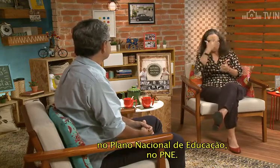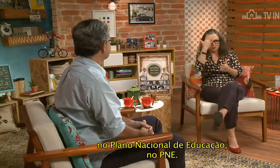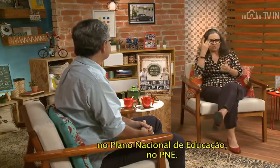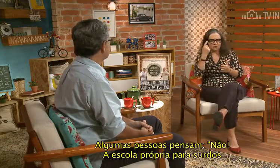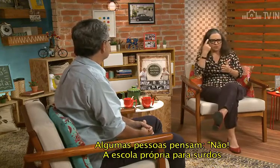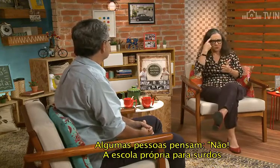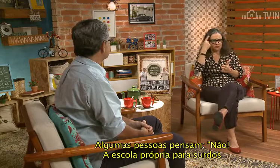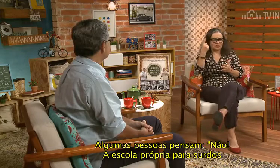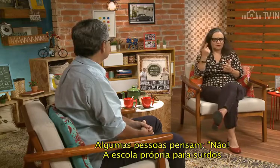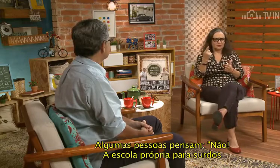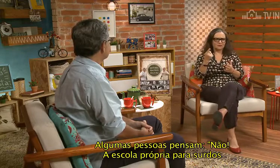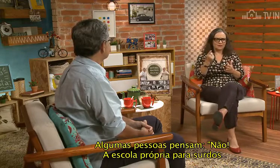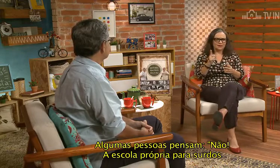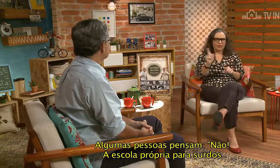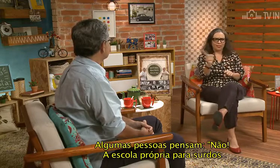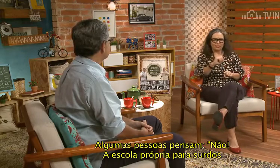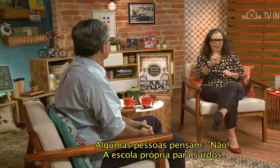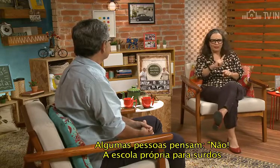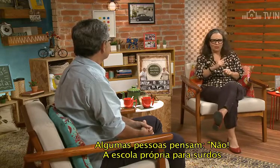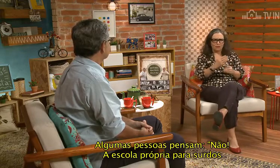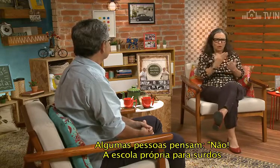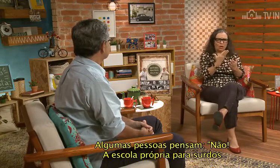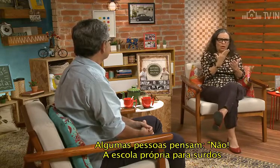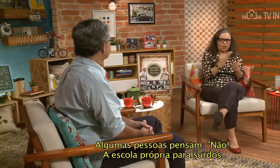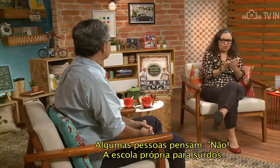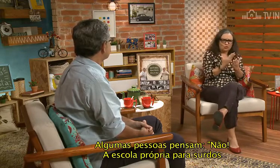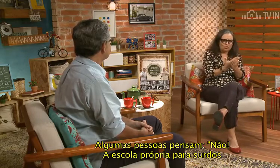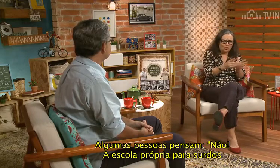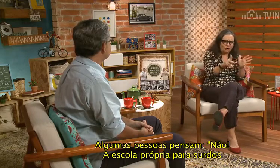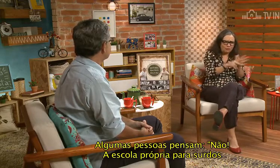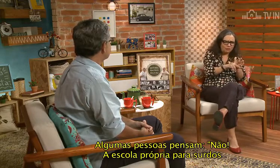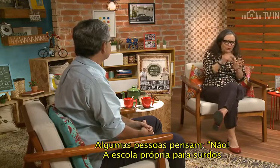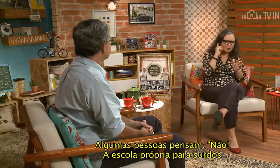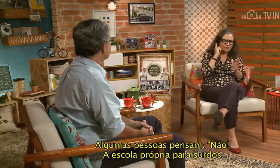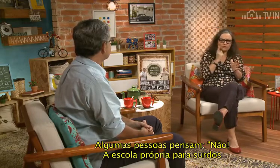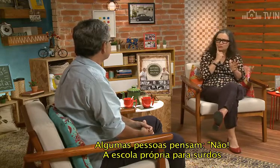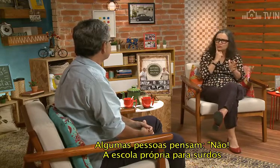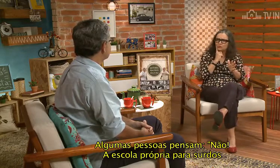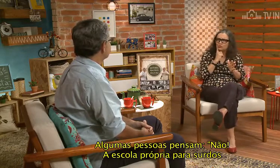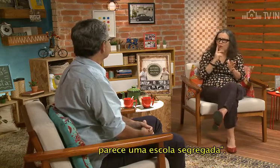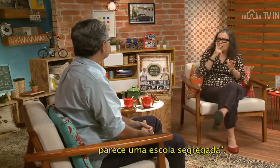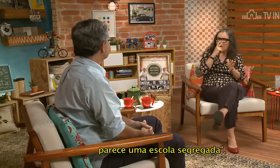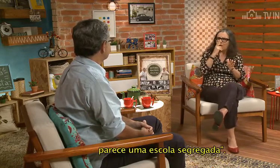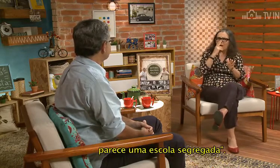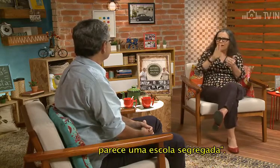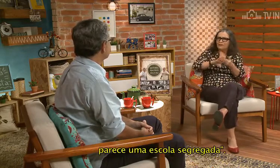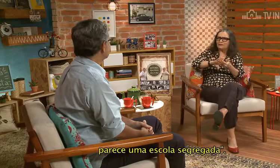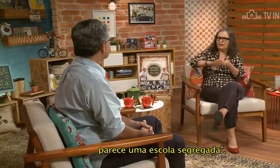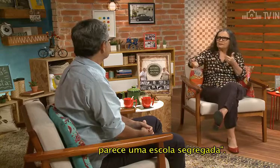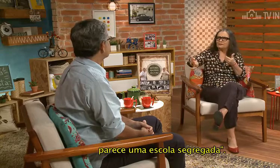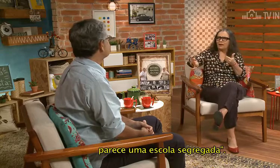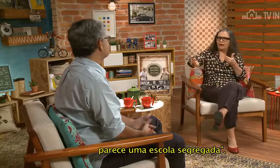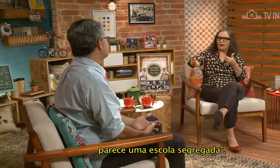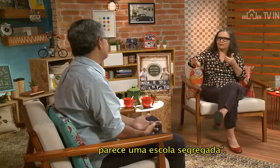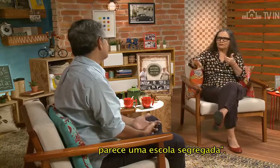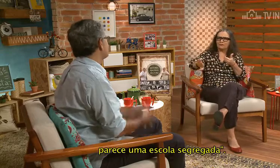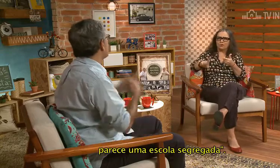Algumas pessoas pensam, não, a escola própria para surdos parece uma escola segregada.